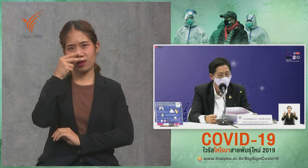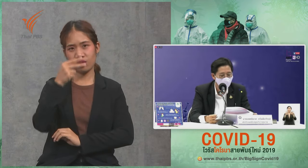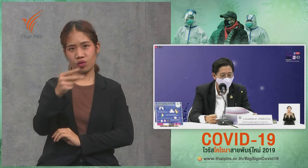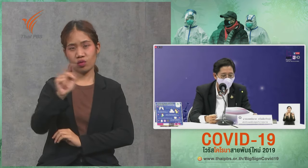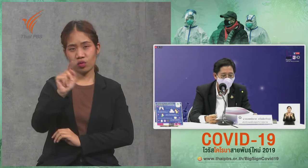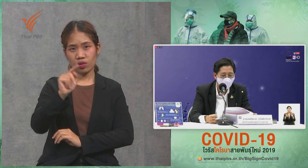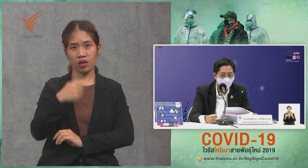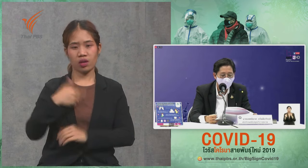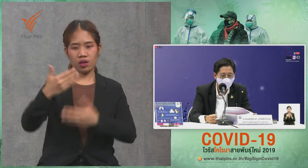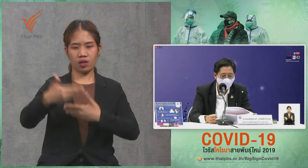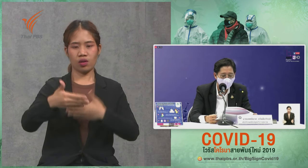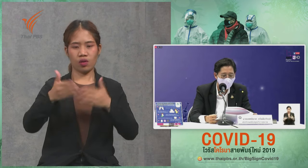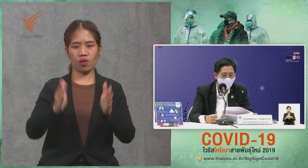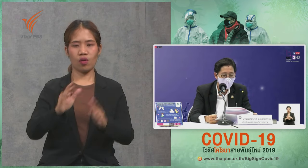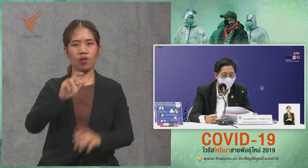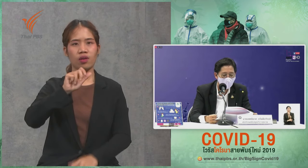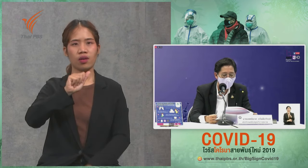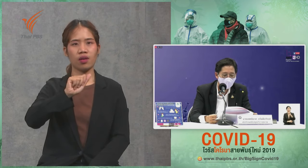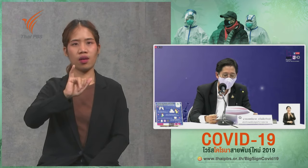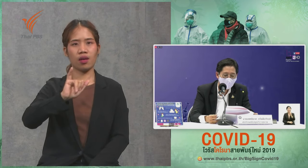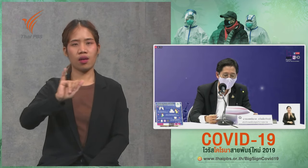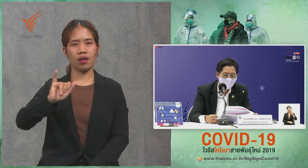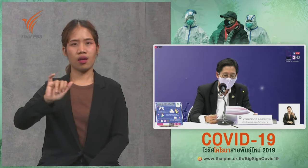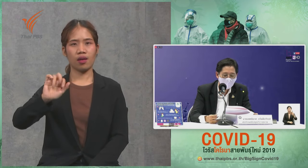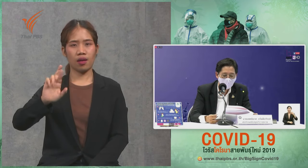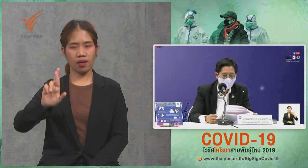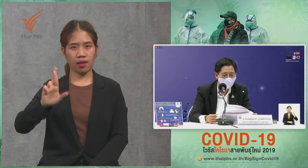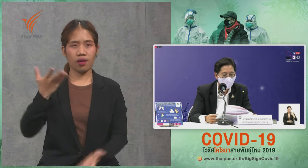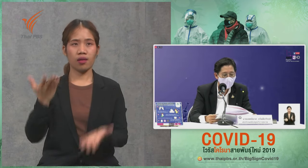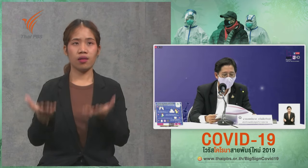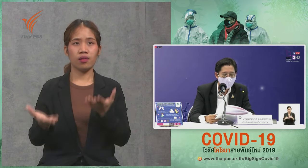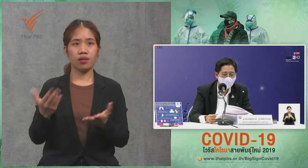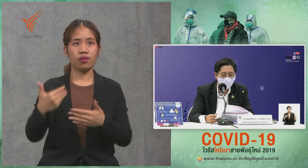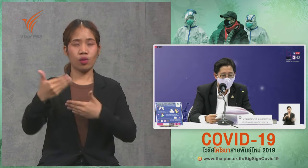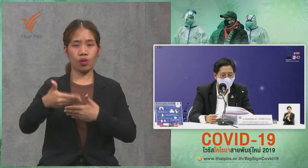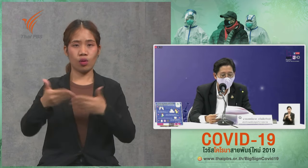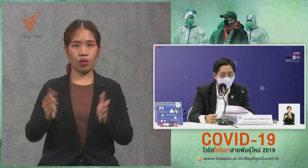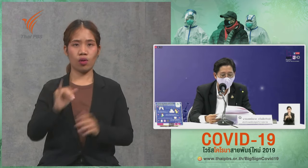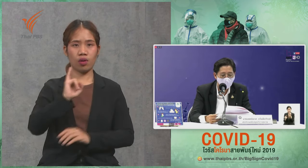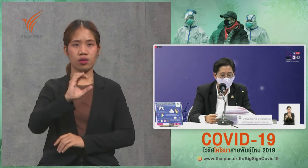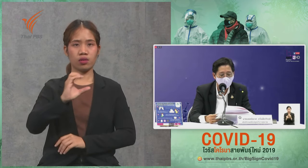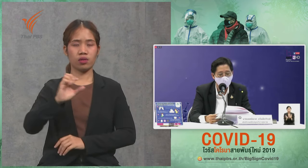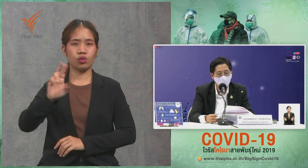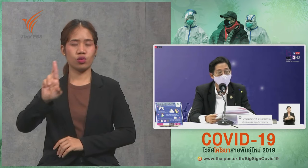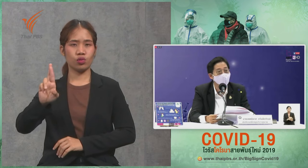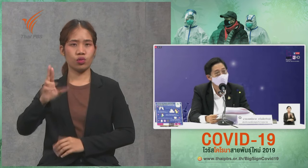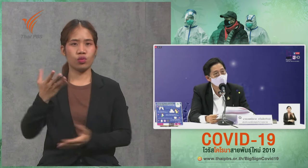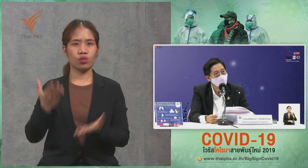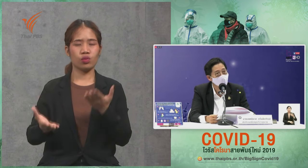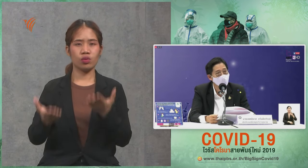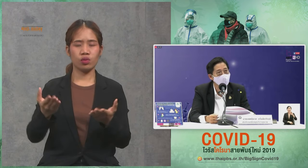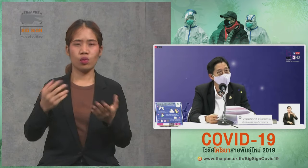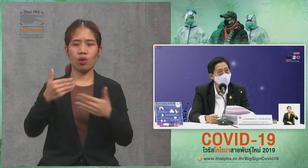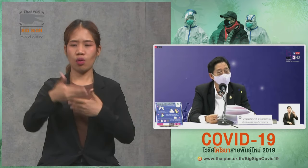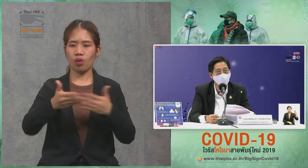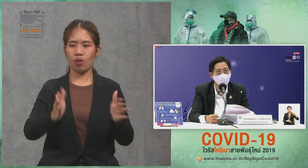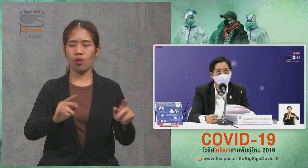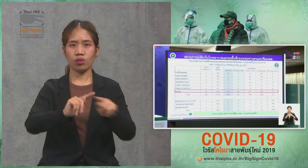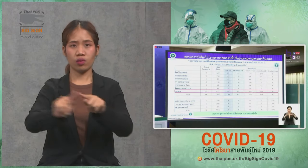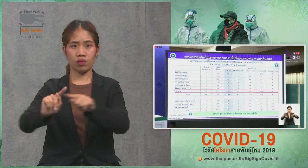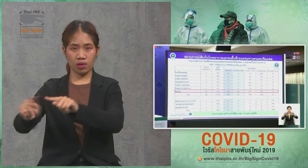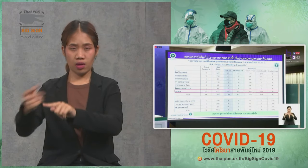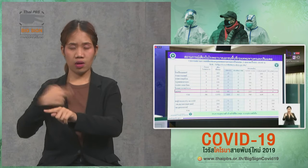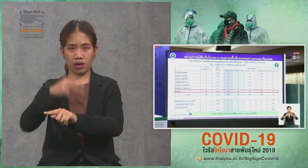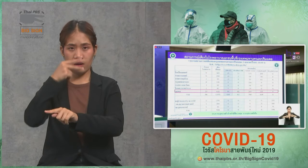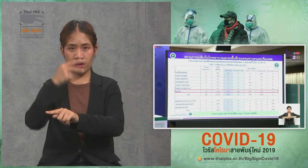เรื่องห้อง AIIR นะครับหรือว่าเรื่องห้อง ICU หรือห้อง Isolate Room เนี่ยครับก็เห็นว่าทางภาคเอก